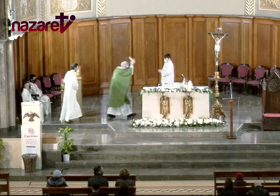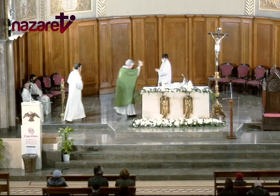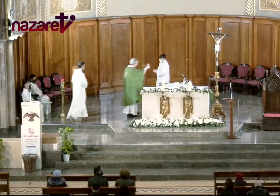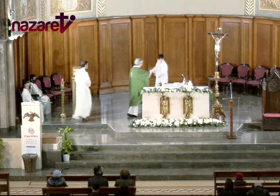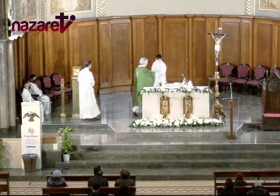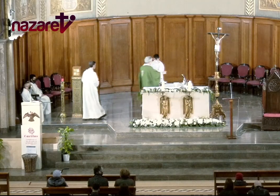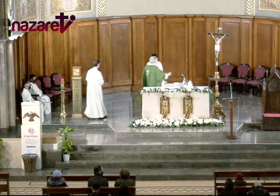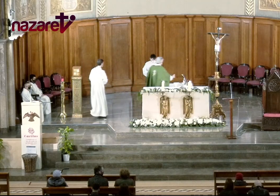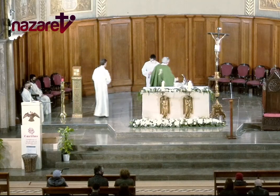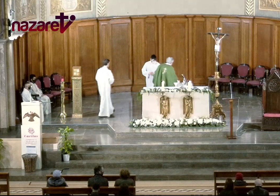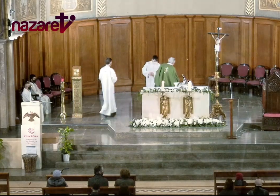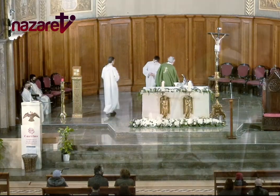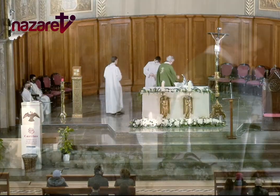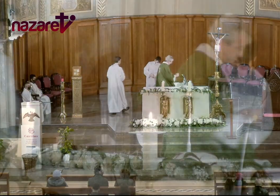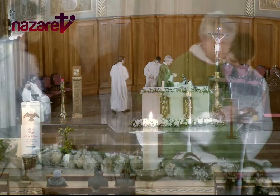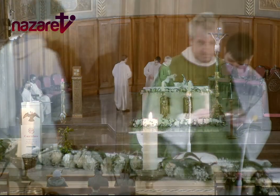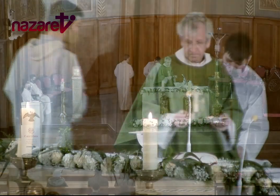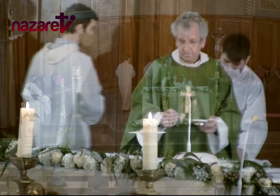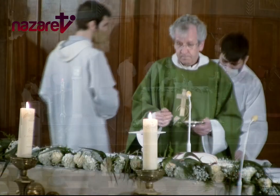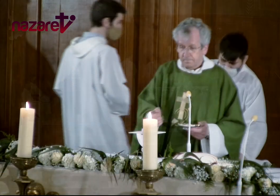sangre mi muro de sol